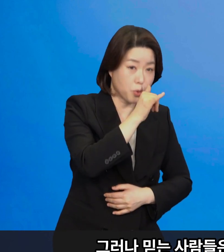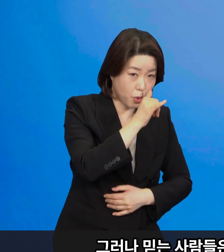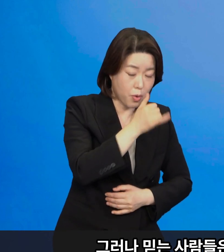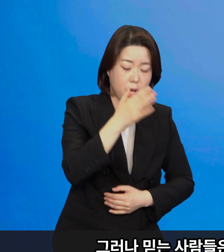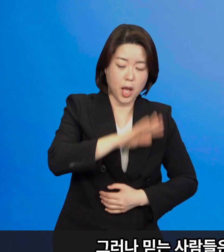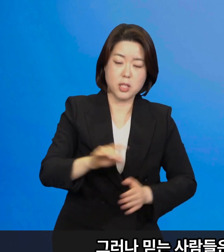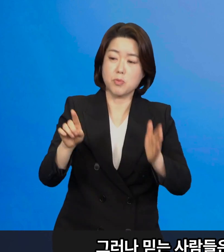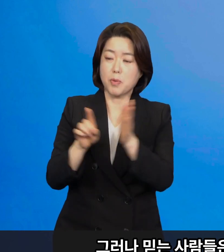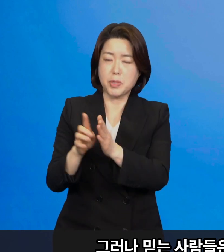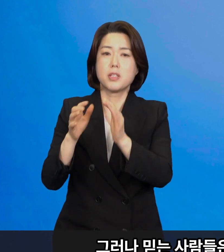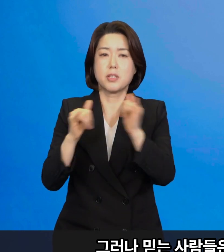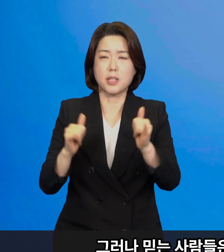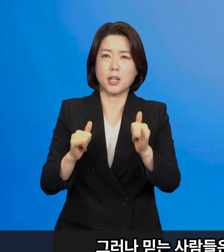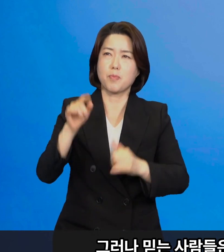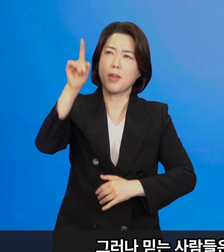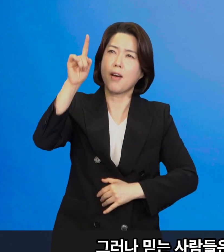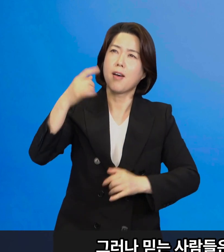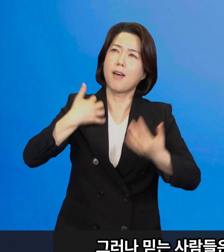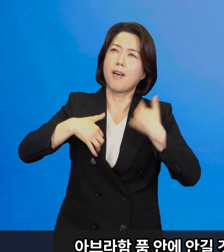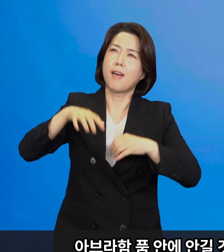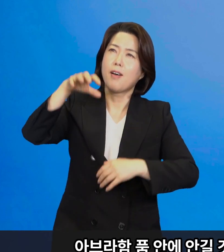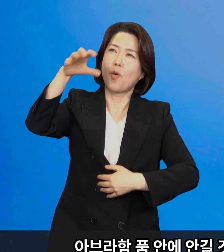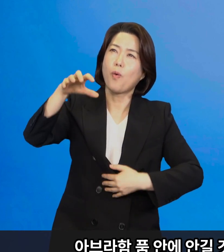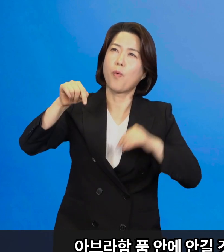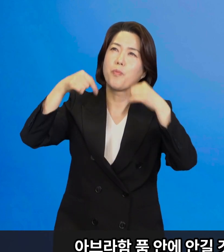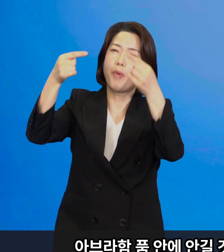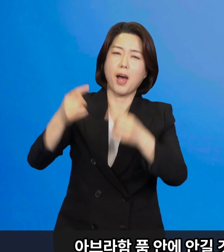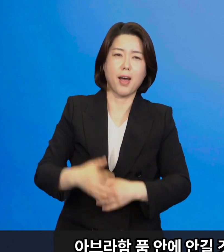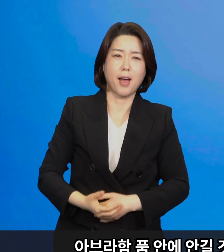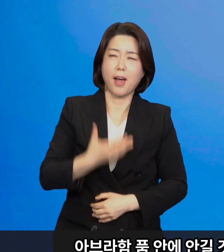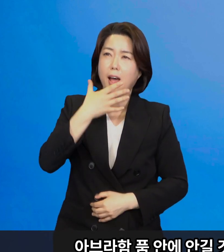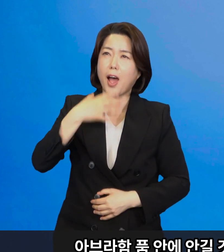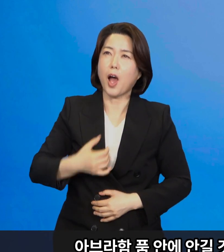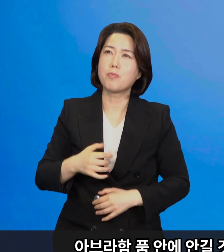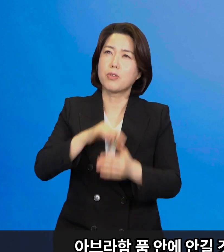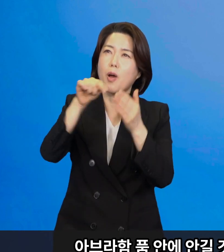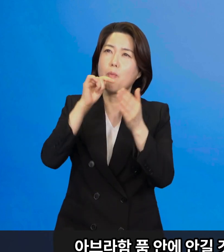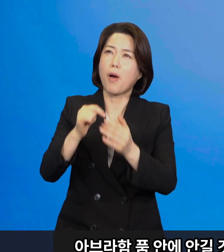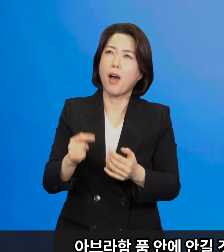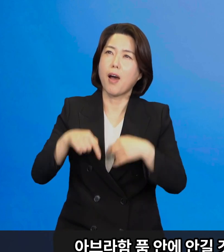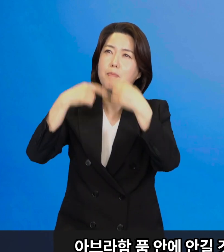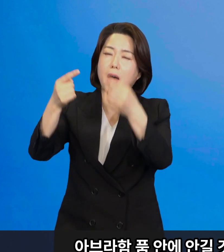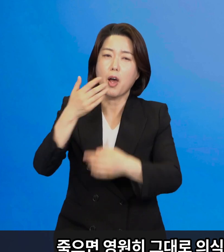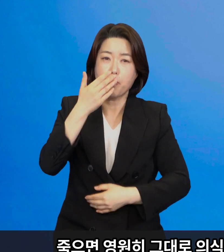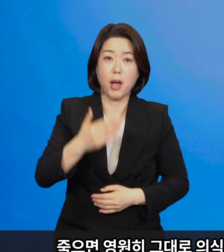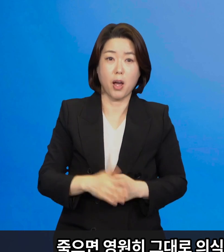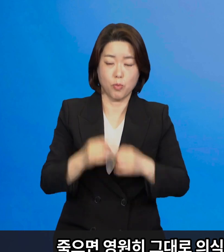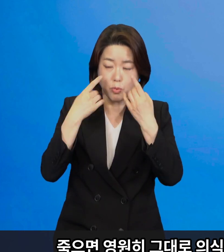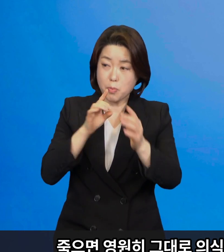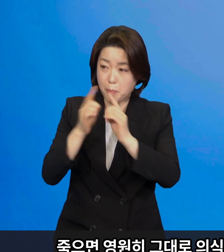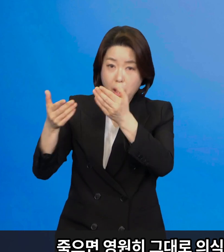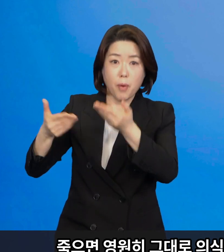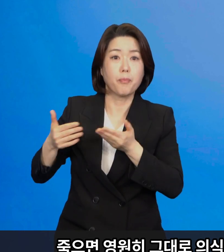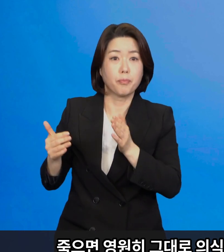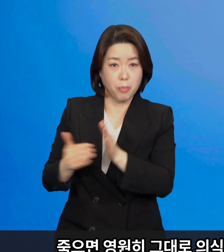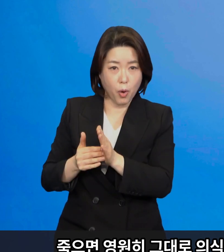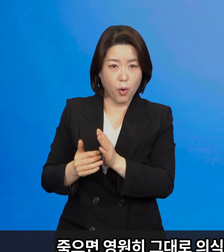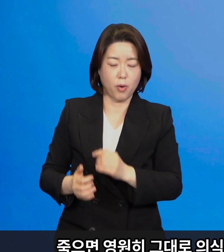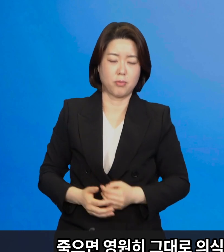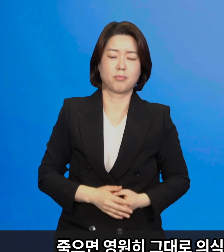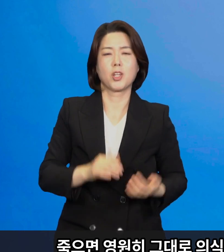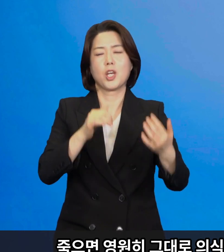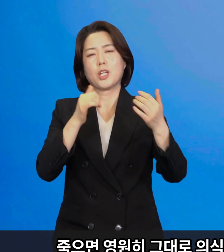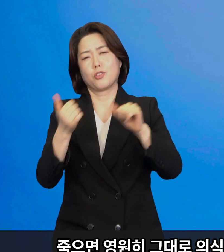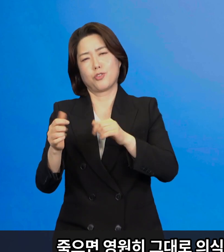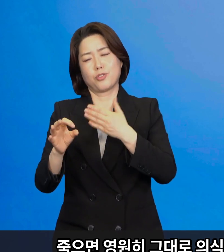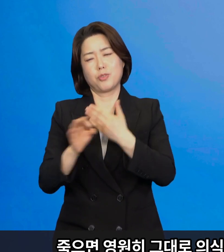믿는 사람들은 낙원에, 예수님 품 안에, 아브라함 품 안에 안길 것이라고 분명히 말씀합니다. 죽으면 영원히